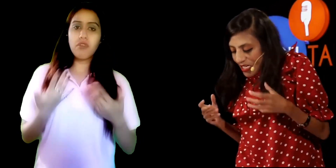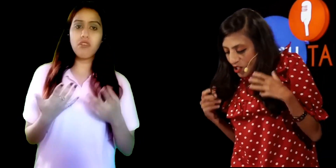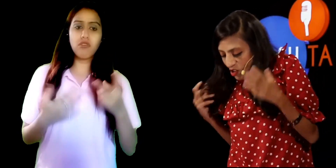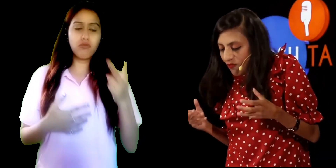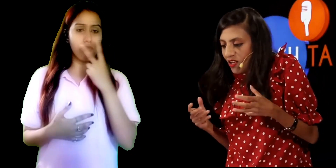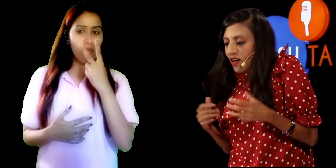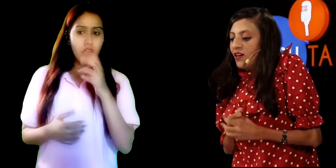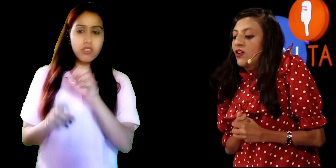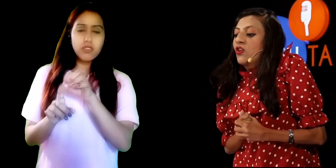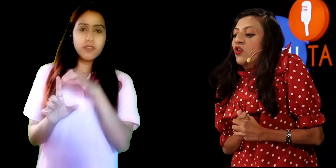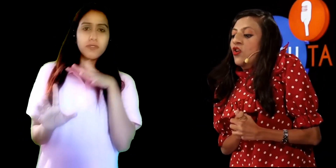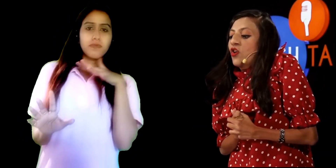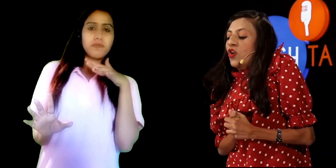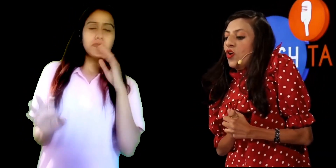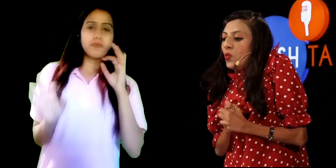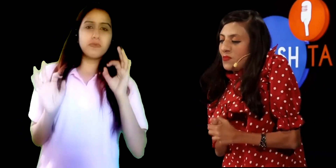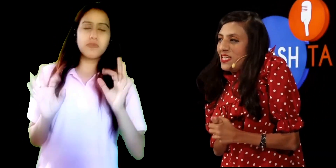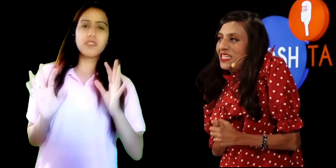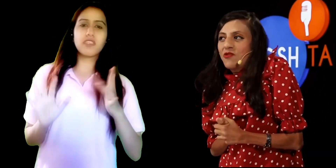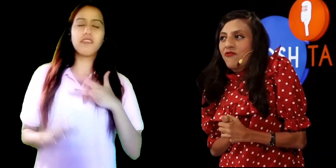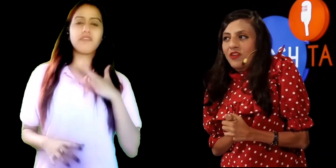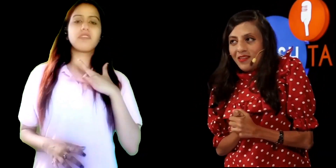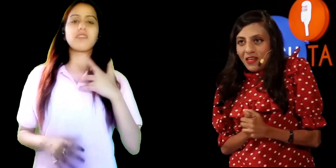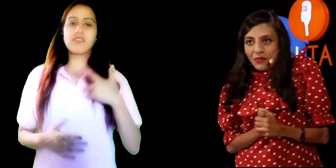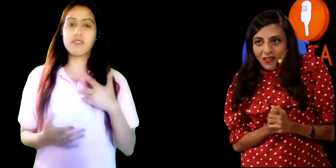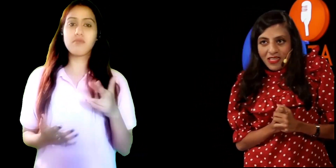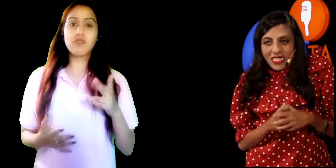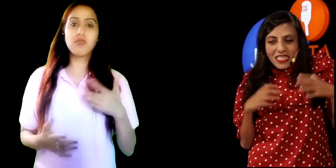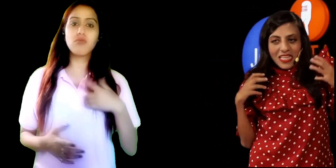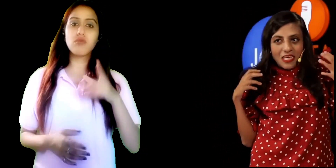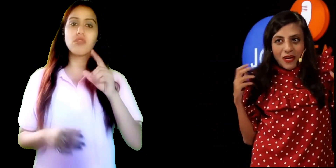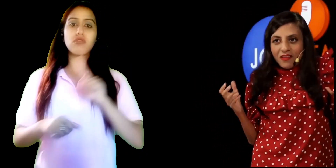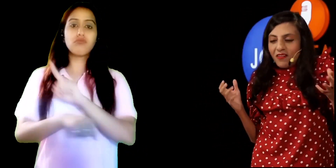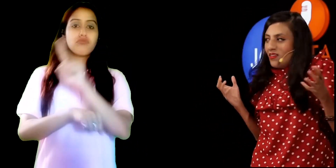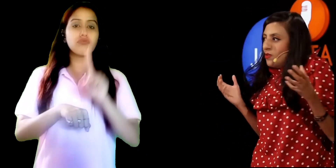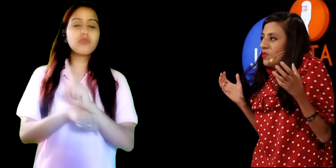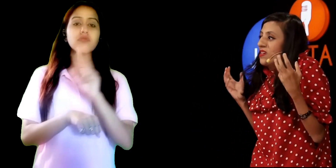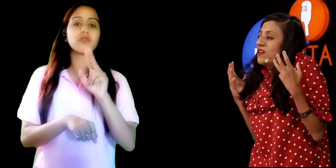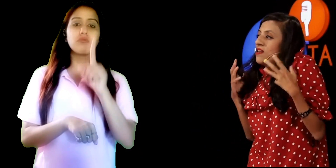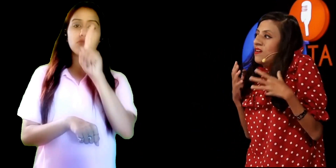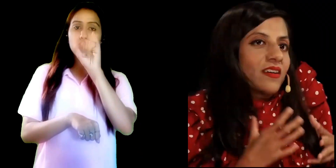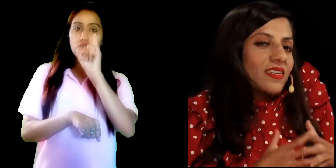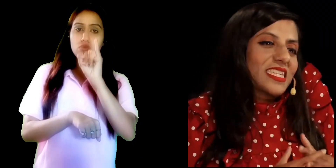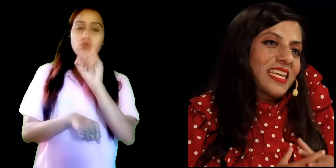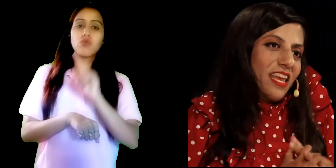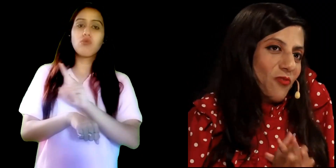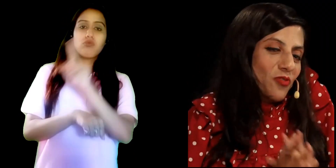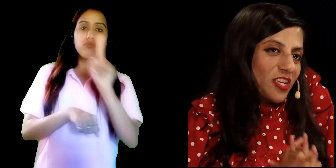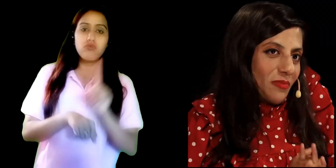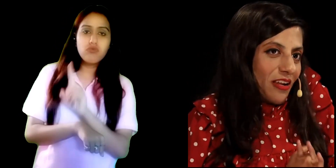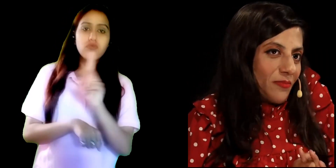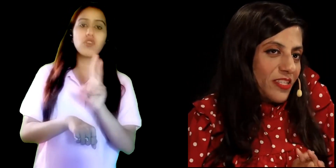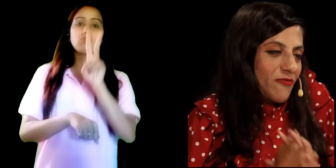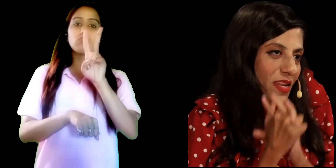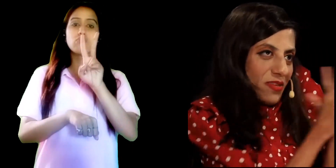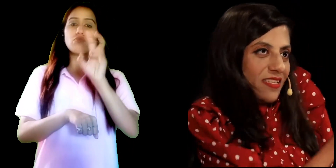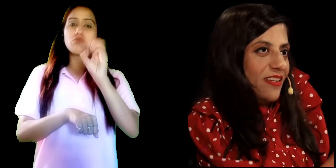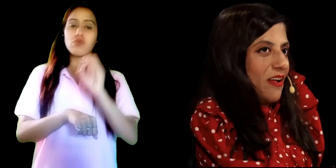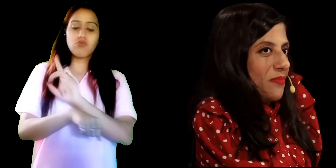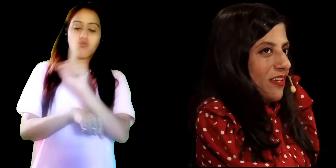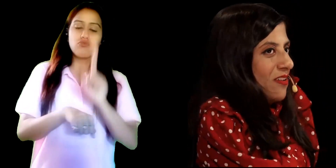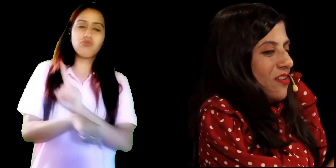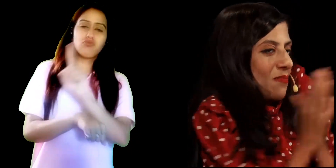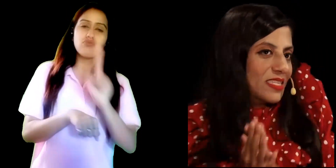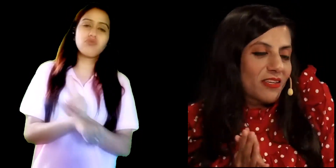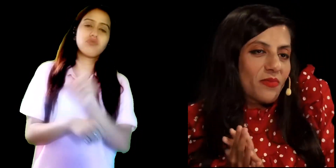मैंने फाइनली अचीव किया, उसमें किसी को फ़र्क नहीं पड़ा, किसी की ज़िंदगी बेटर नहीं हुई, किसी की लाइफ को कुछ नहीं मिला। सिर्फ मैंने 20